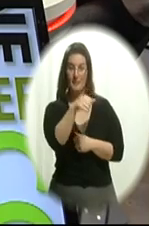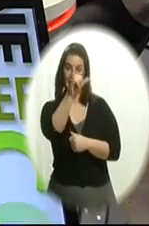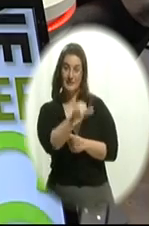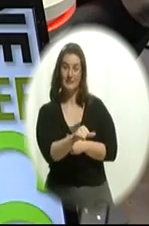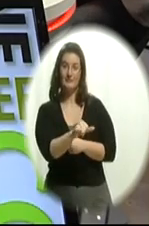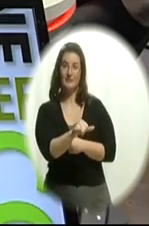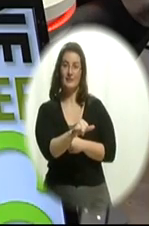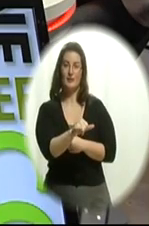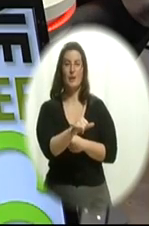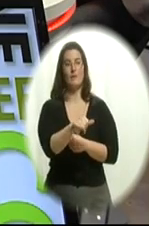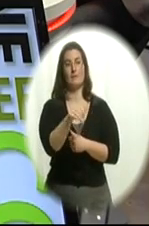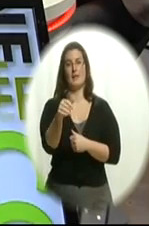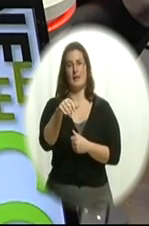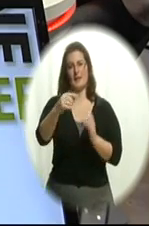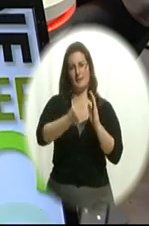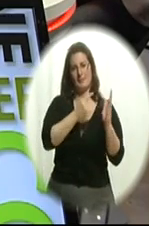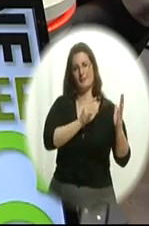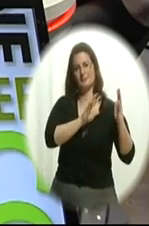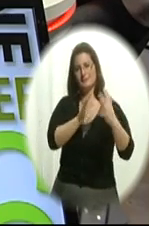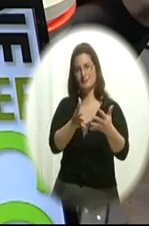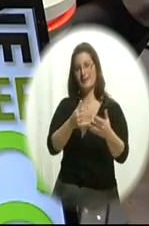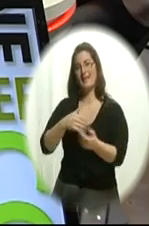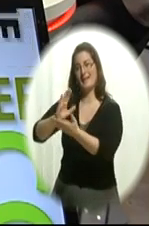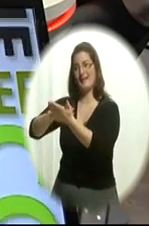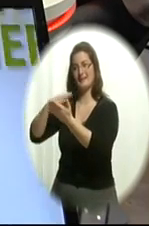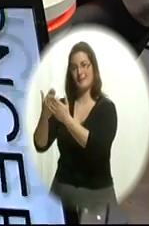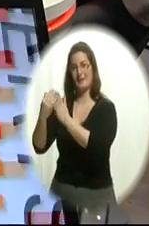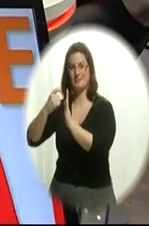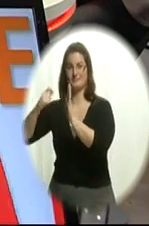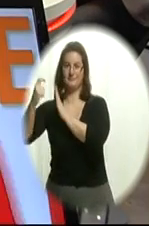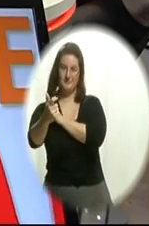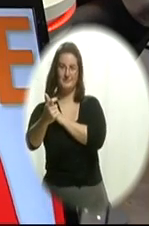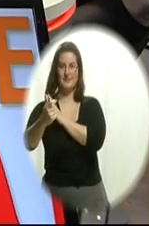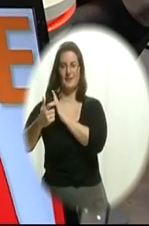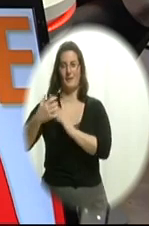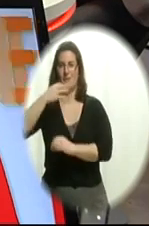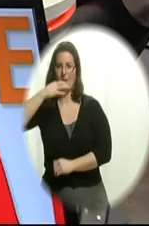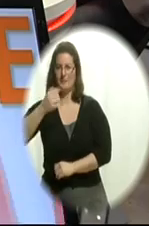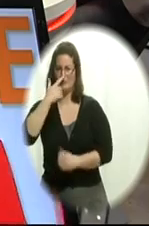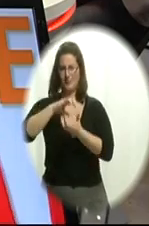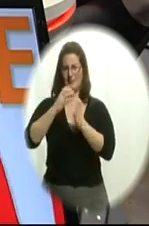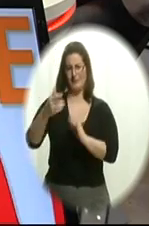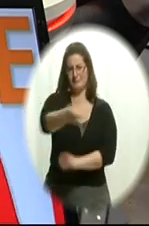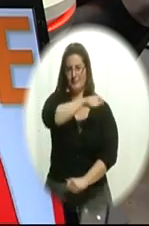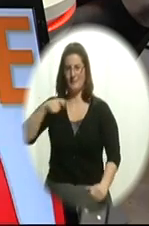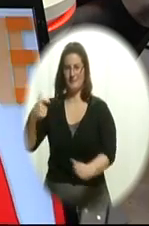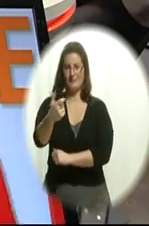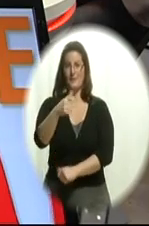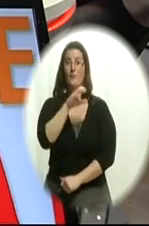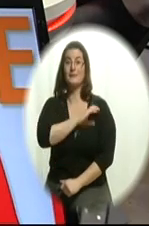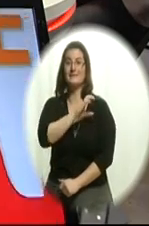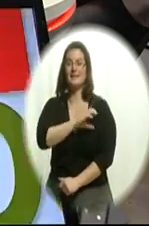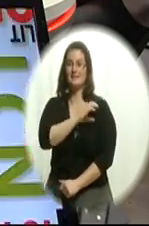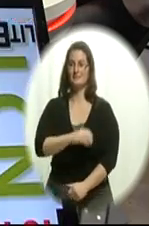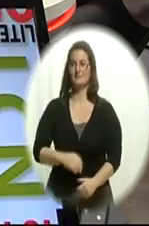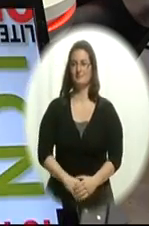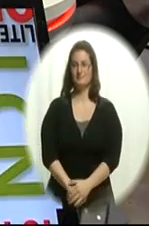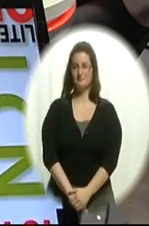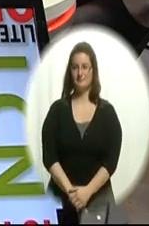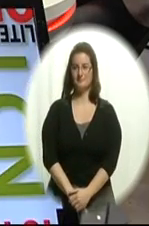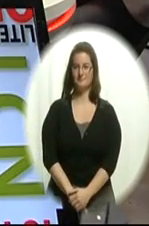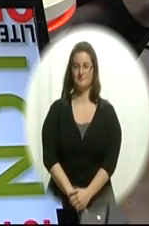vous allez le dire en langue des signes, et l'interprète va nous le dire oralement. C'est un peu compliqué, mon truc, hein. Allez, regardez. Je signe et